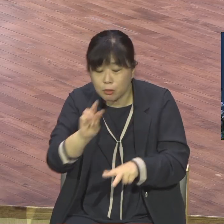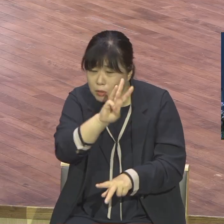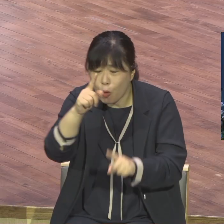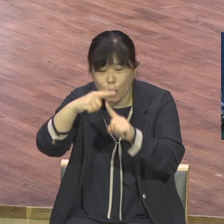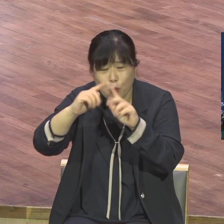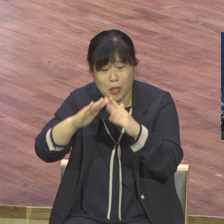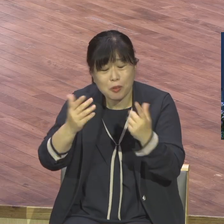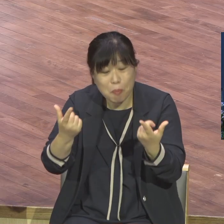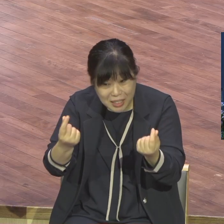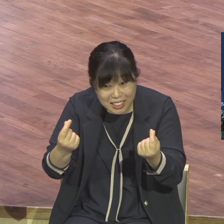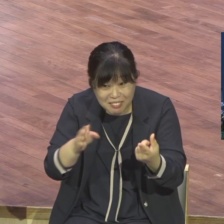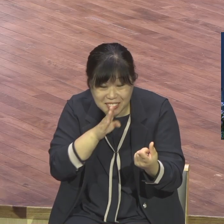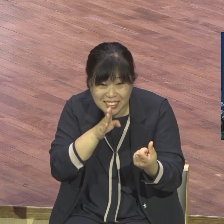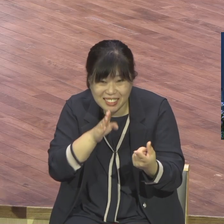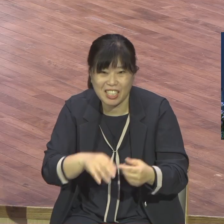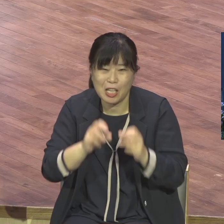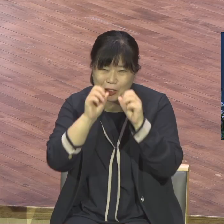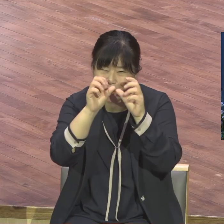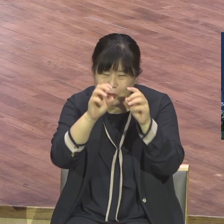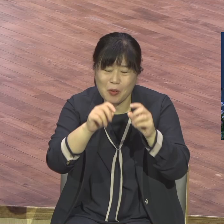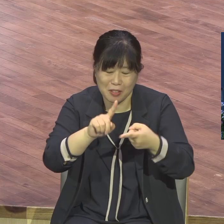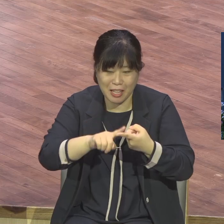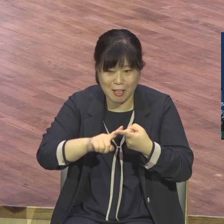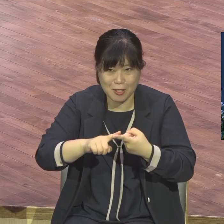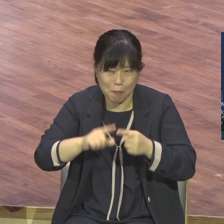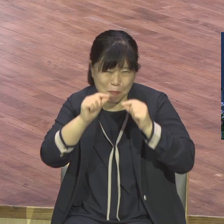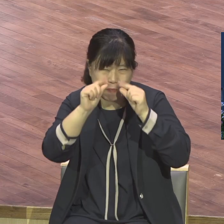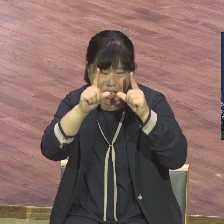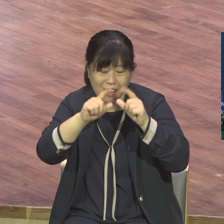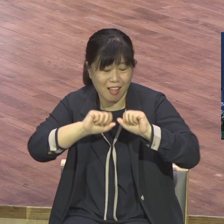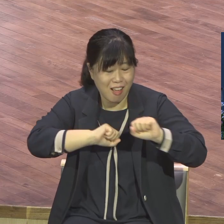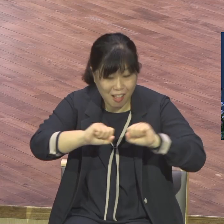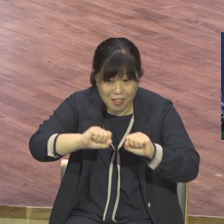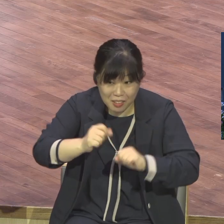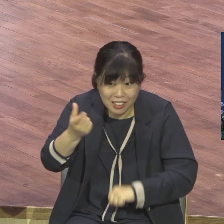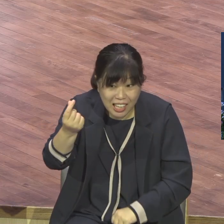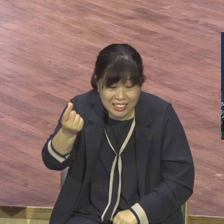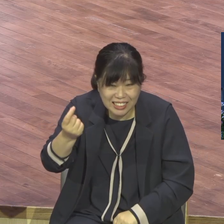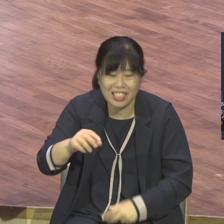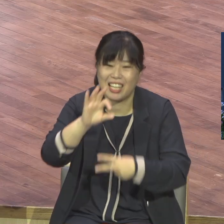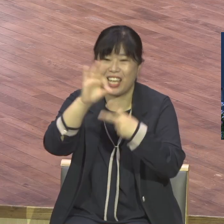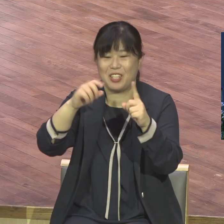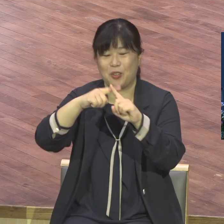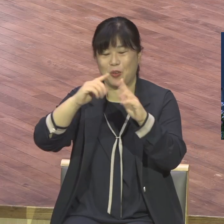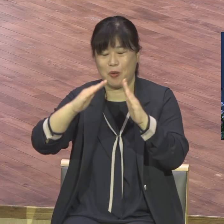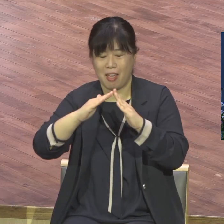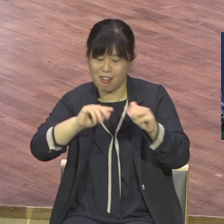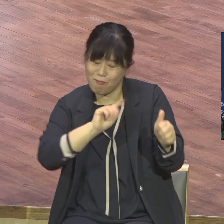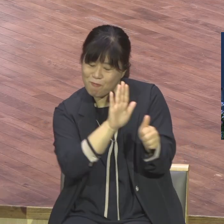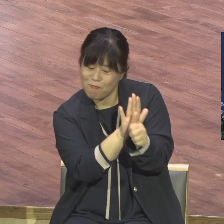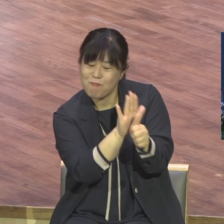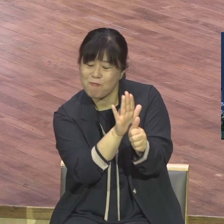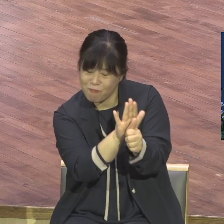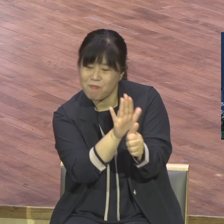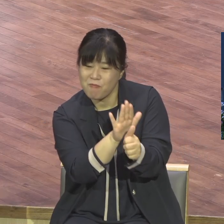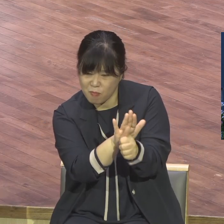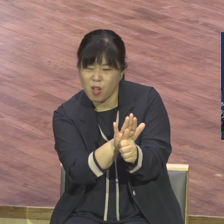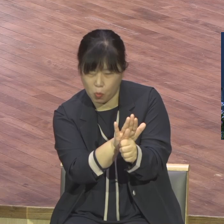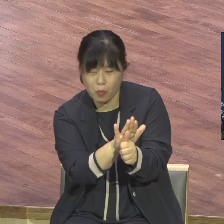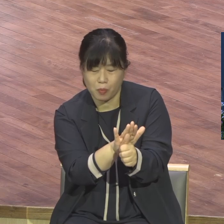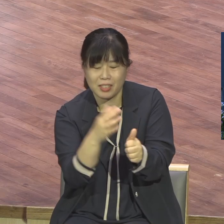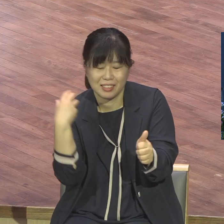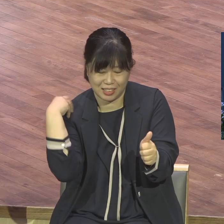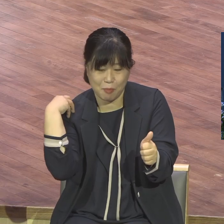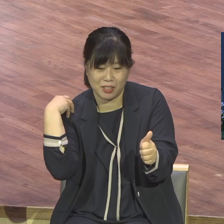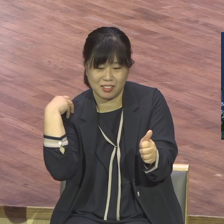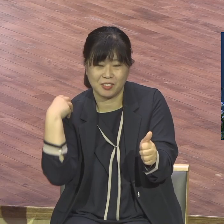안디옥교회는 바울의 이 로마 제국 동편 선교를 위해서 선교기지 역할을 사실적으로